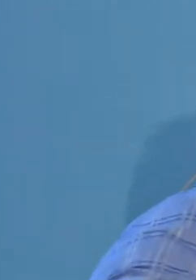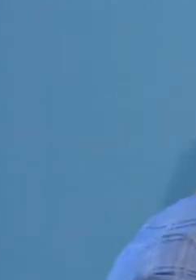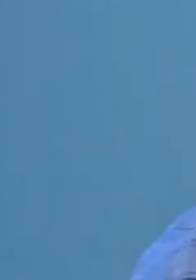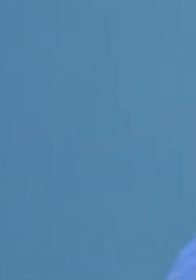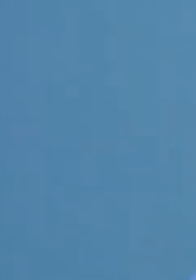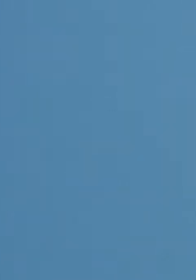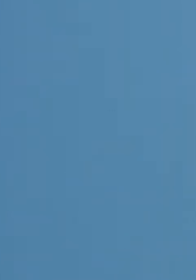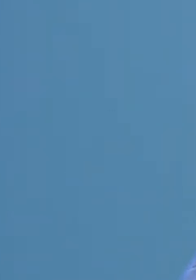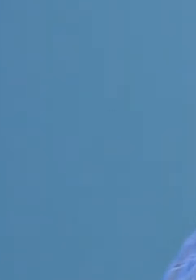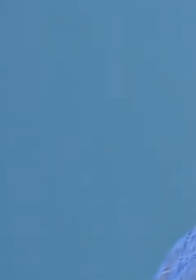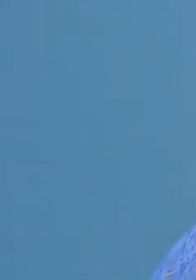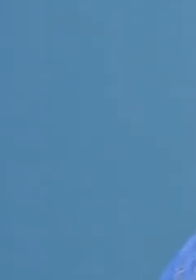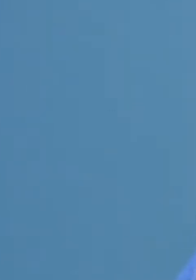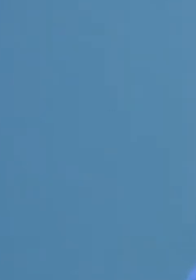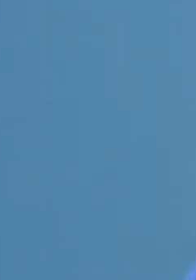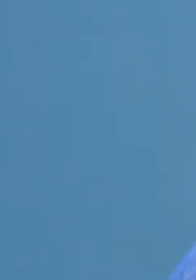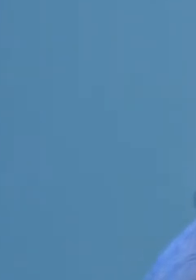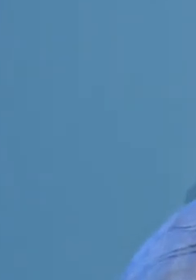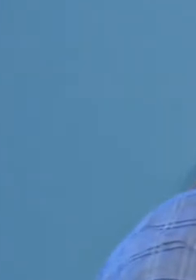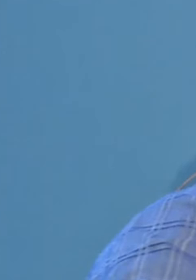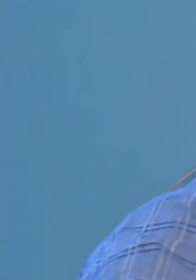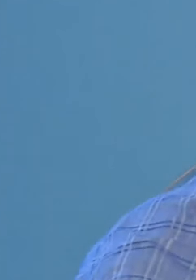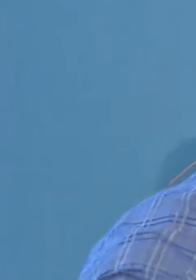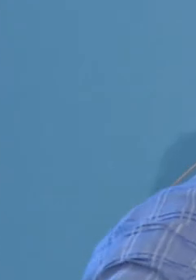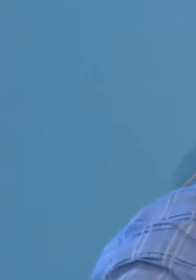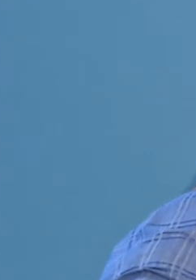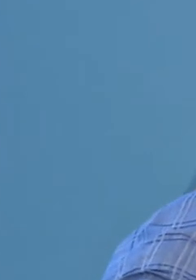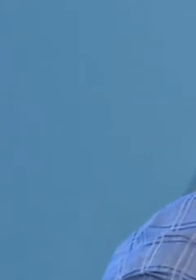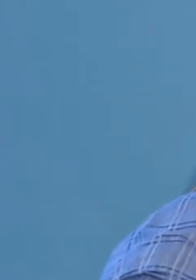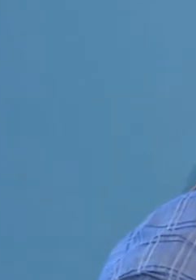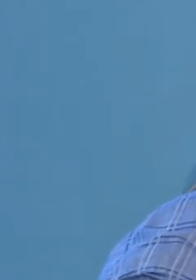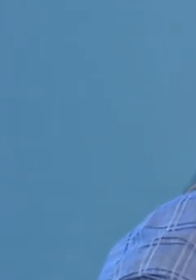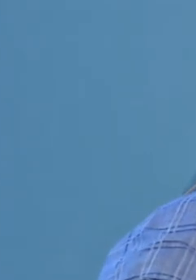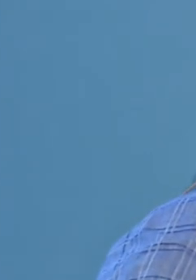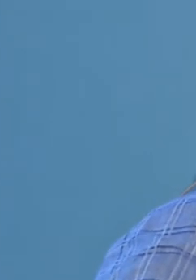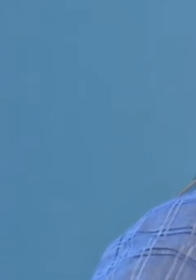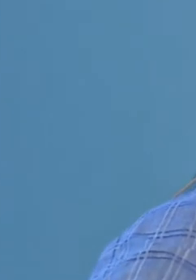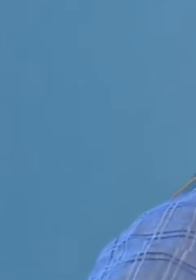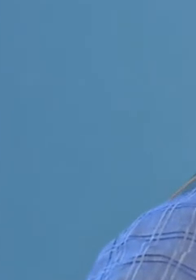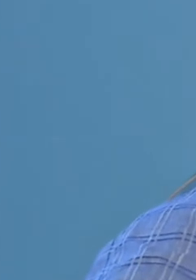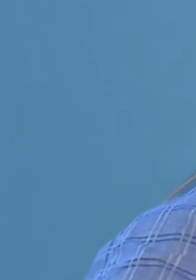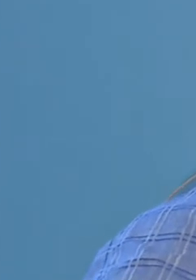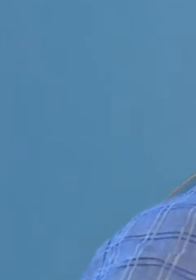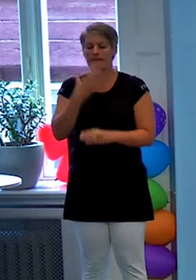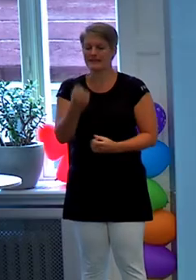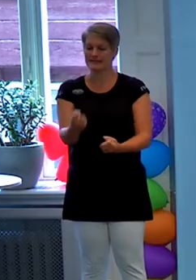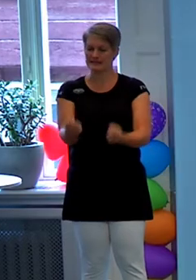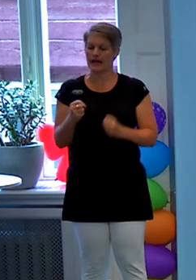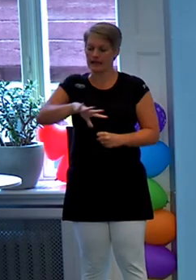att verkligen lägga det kommunala stadsidentiteten åt sidan för att bygga en regional känsla?